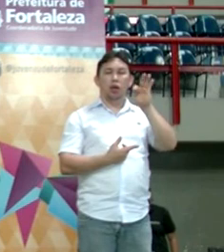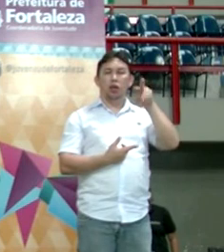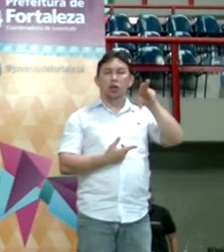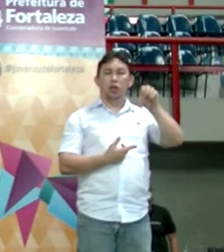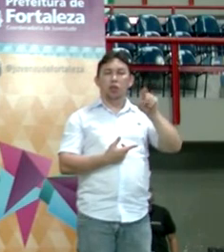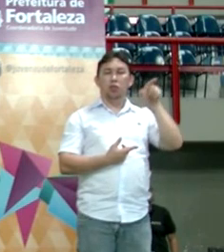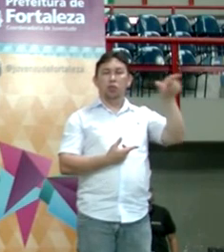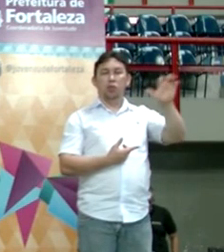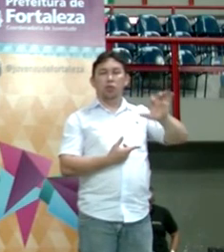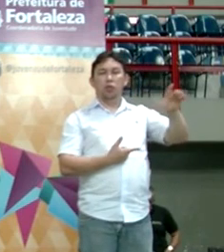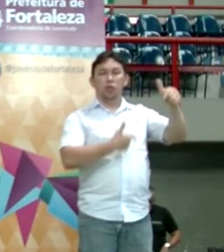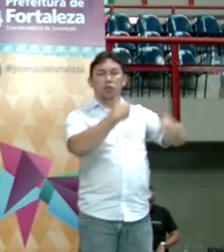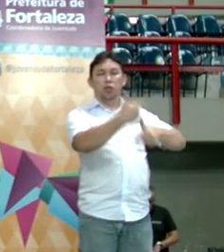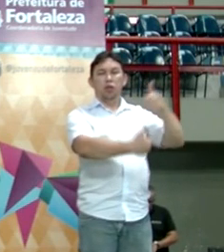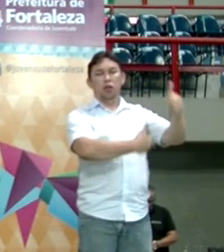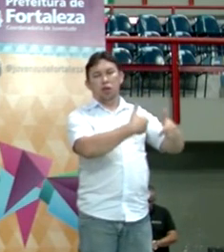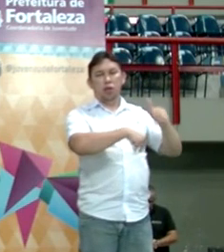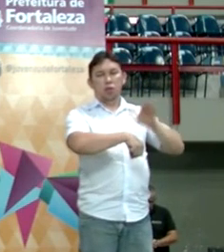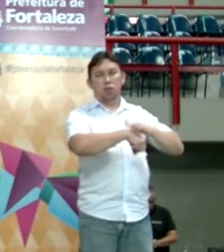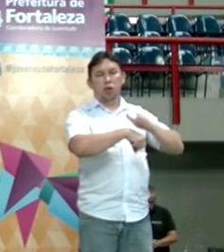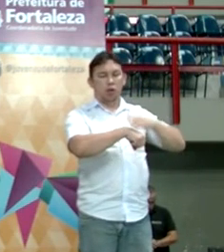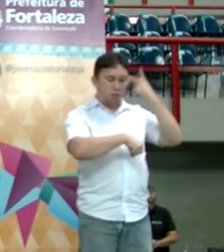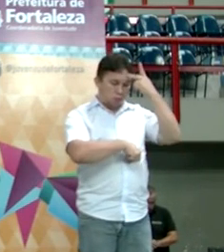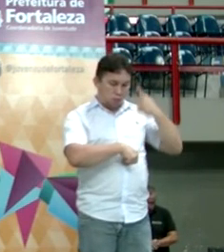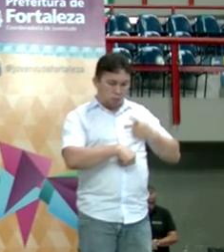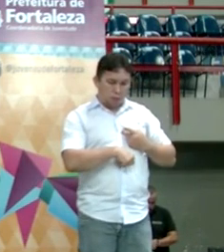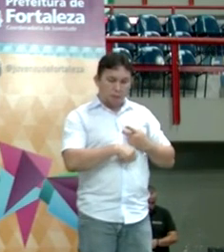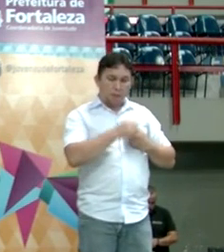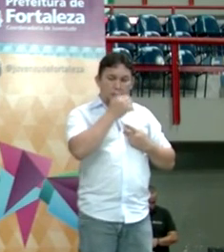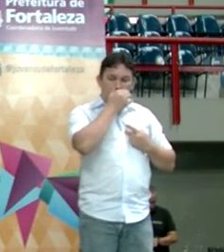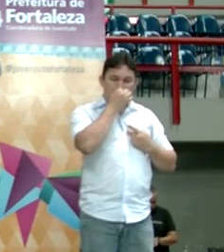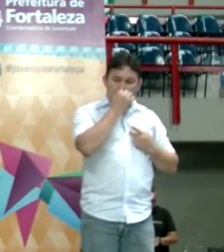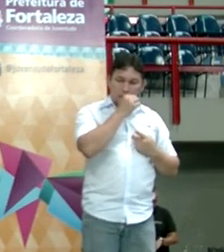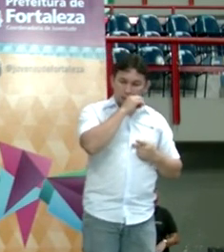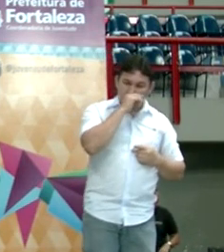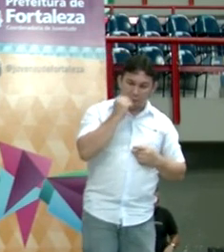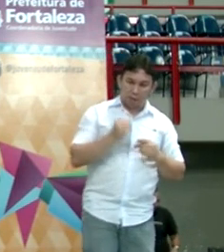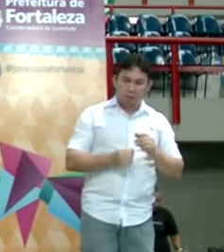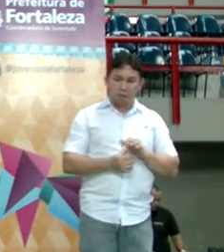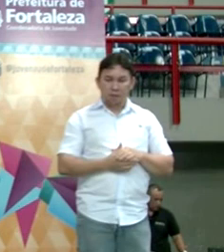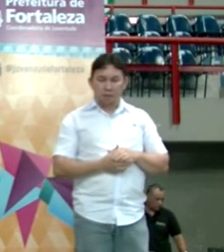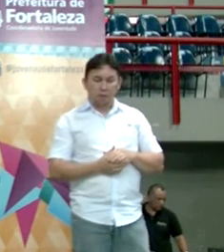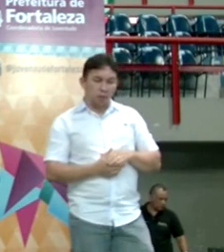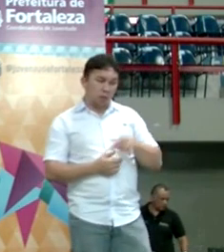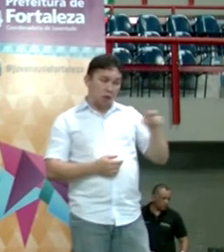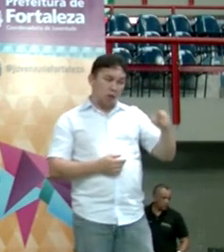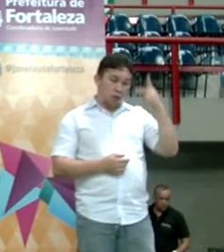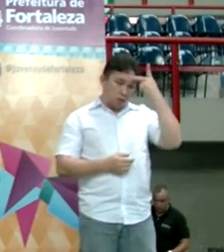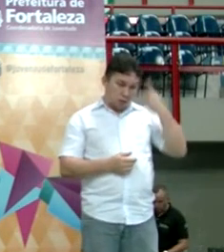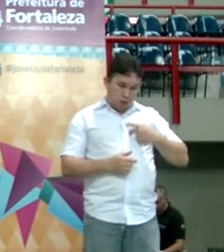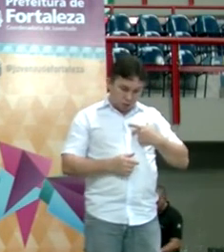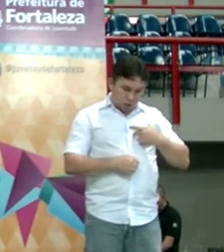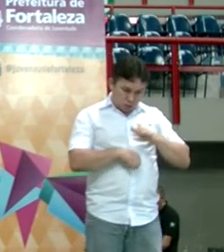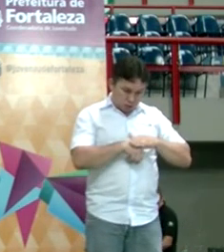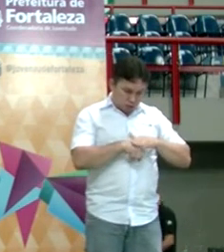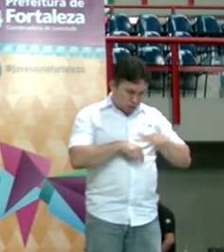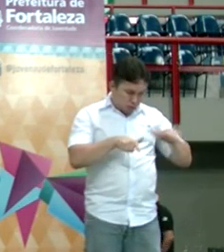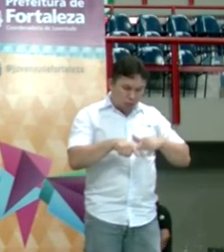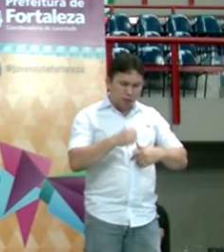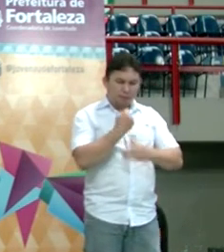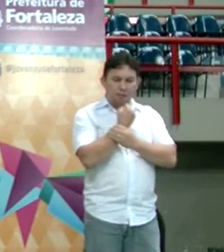Europa trabalhando no mercado informal. Professor, qual o problema do mercado informal? Você não tem garantia trabalhista?